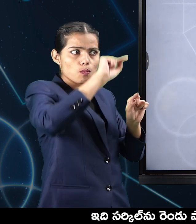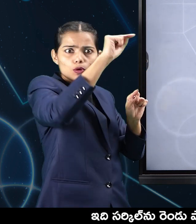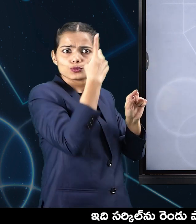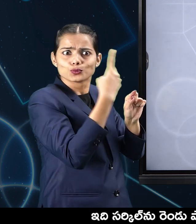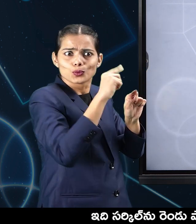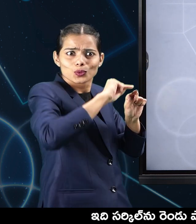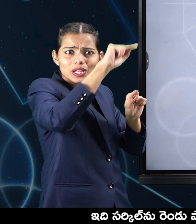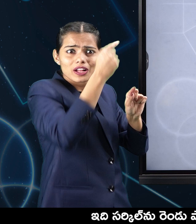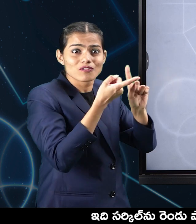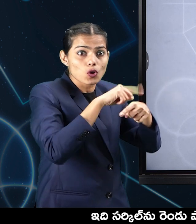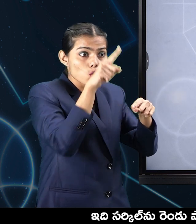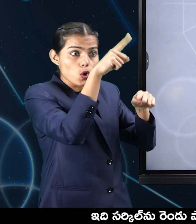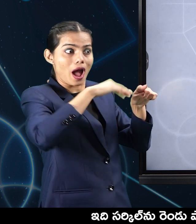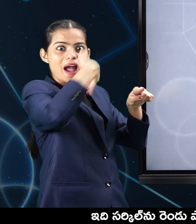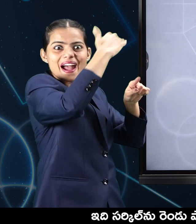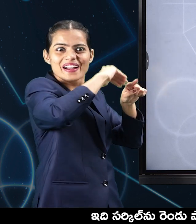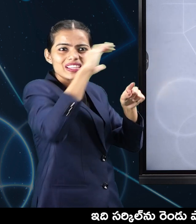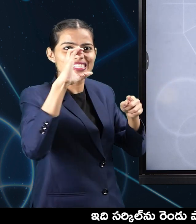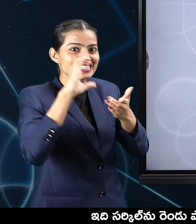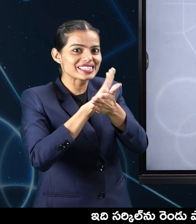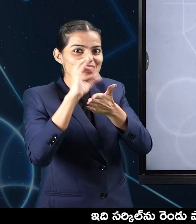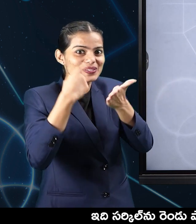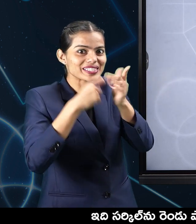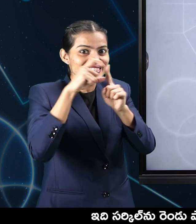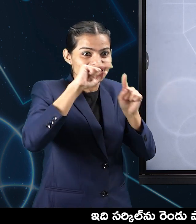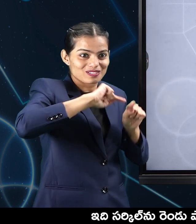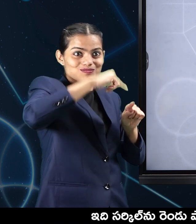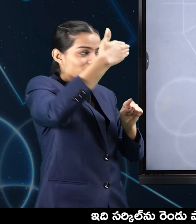2 పాయింట్ల వద్ద కత్తిరించి వృత్తం యొక్క తీగను ఏర్పరుస్తుంది.